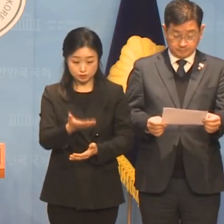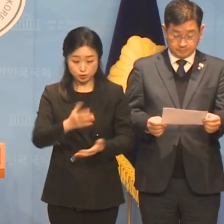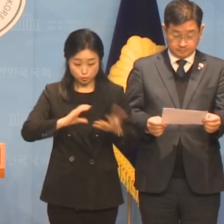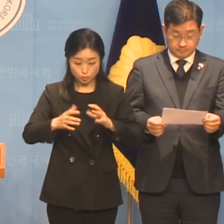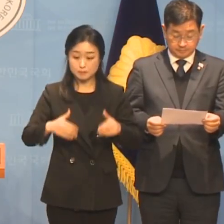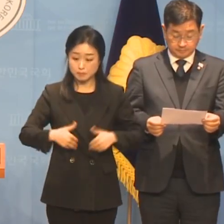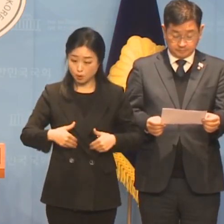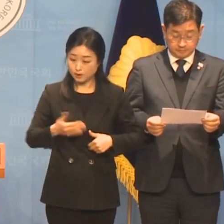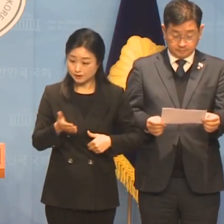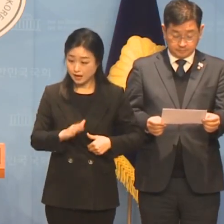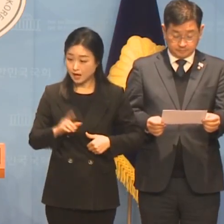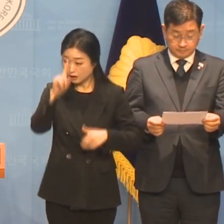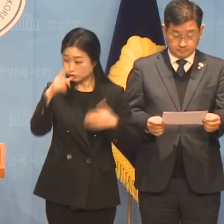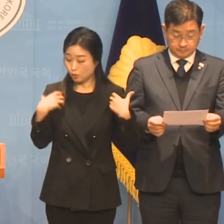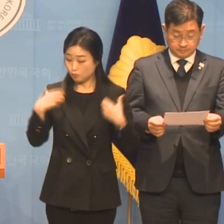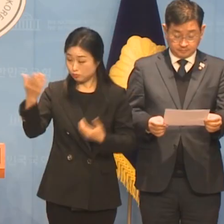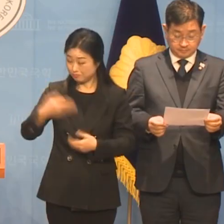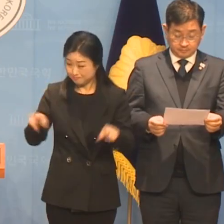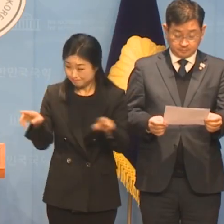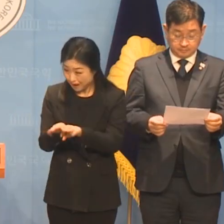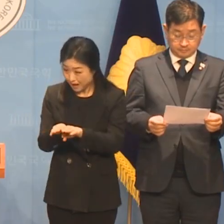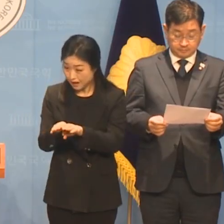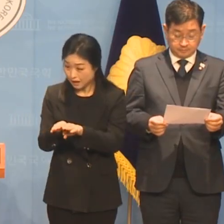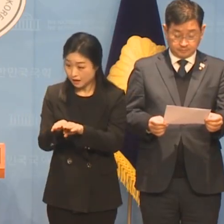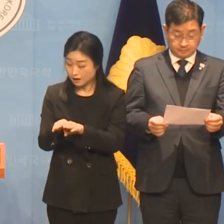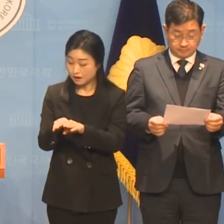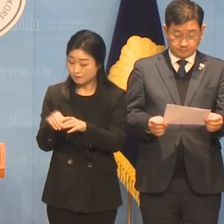논의하고자 하는데도 책임을 외면한 채